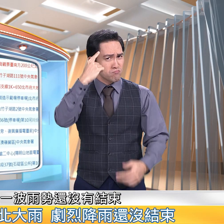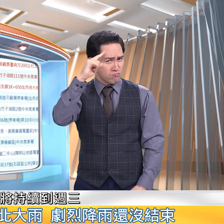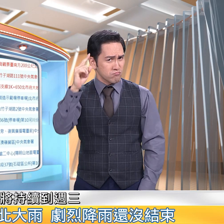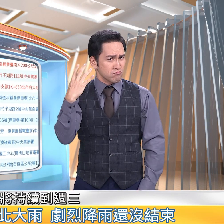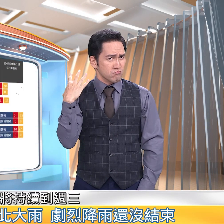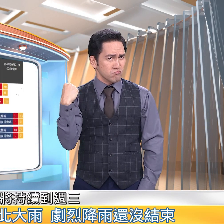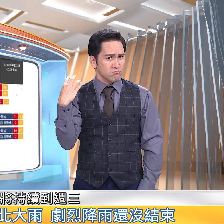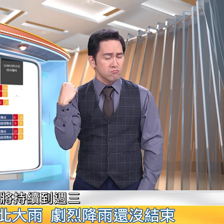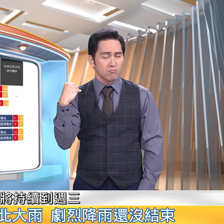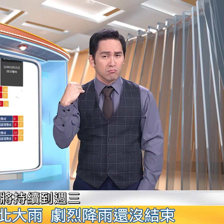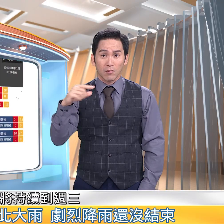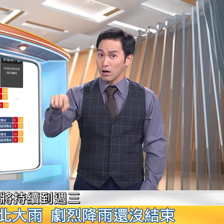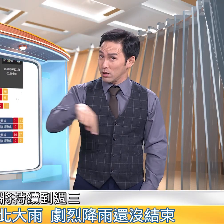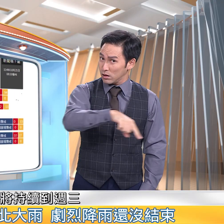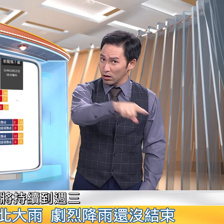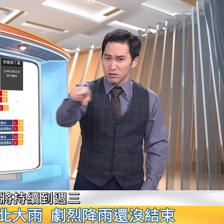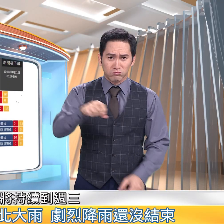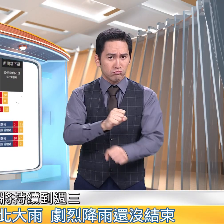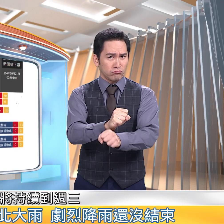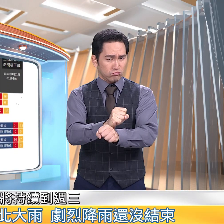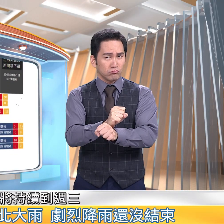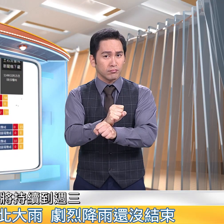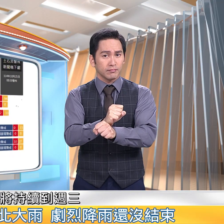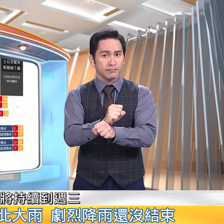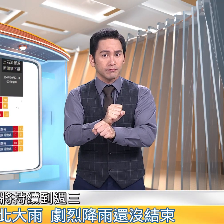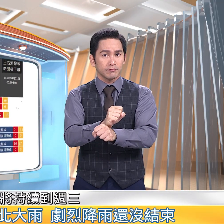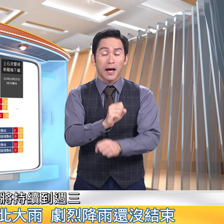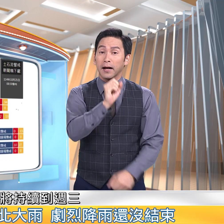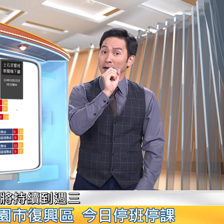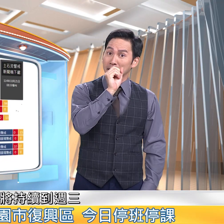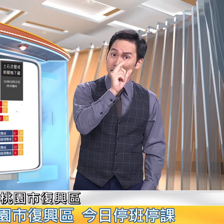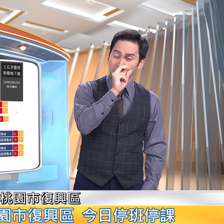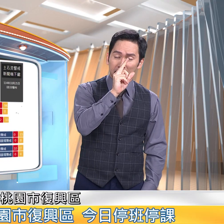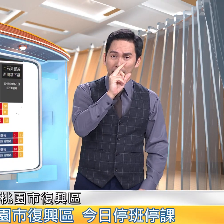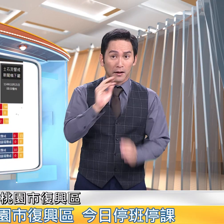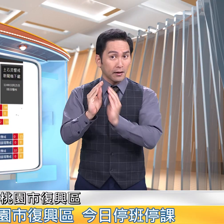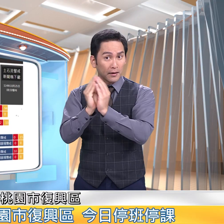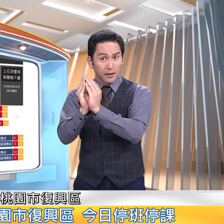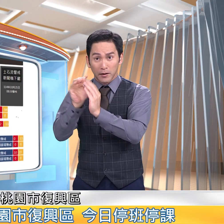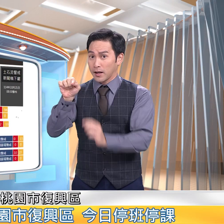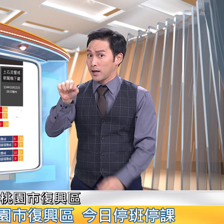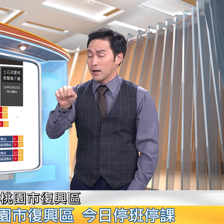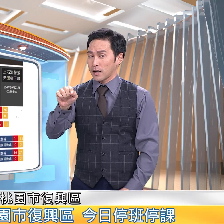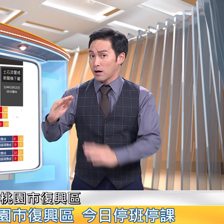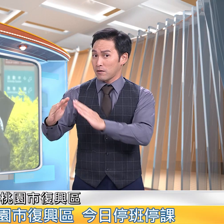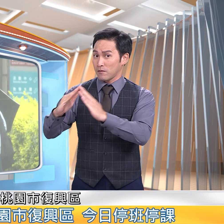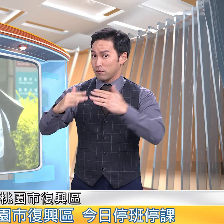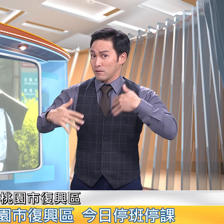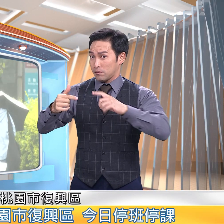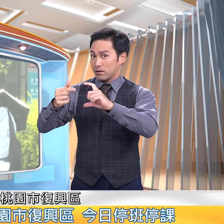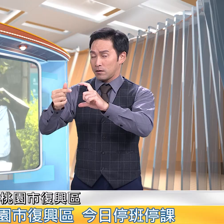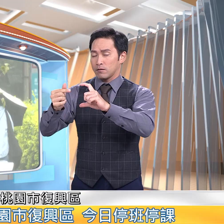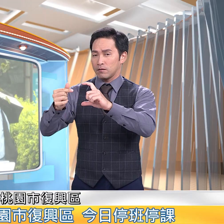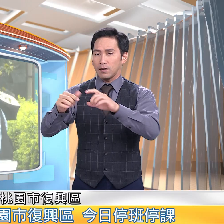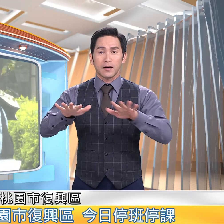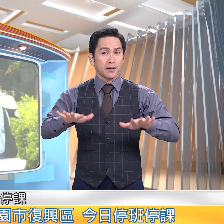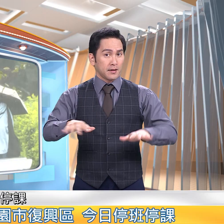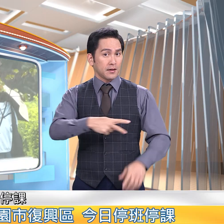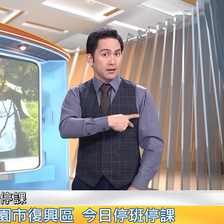烈降雨至少将持续到周三。而宜兰县还有桃园市复兴区，今天则